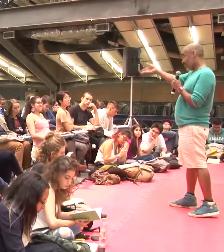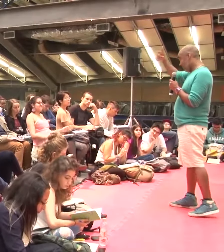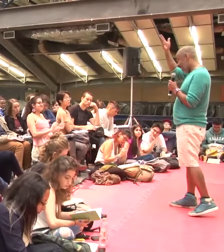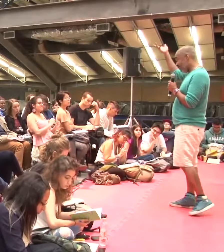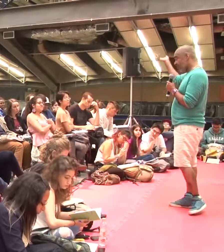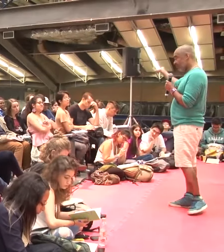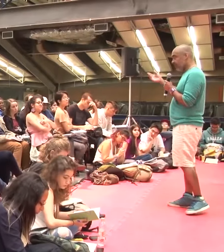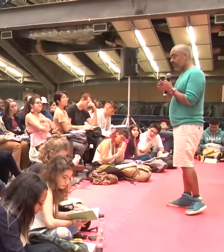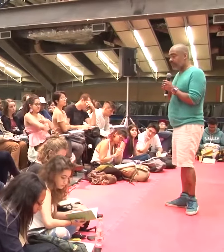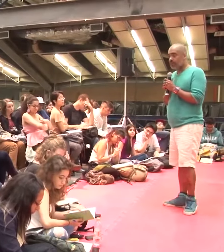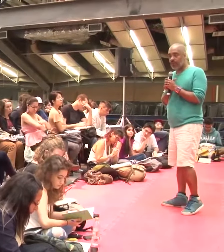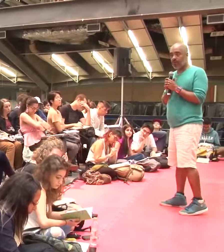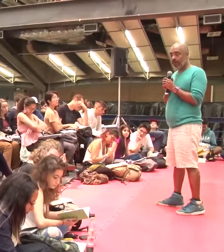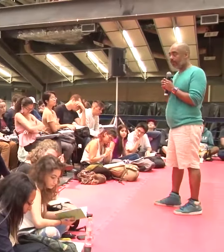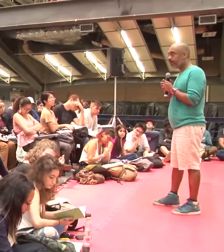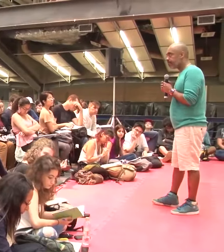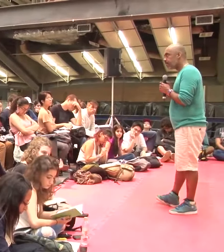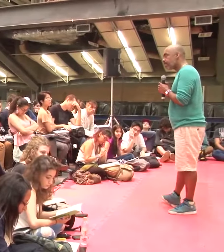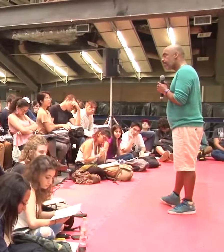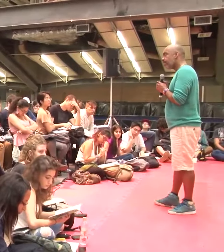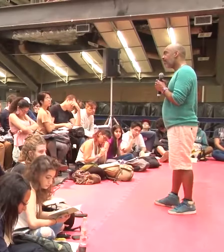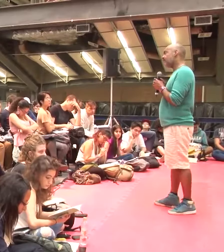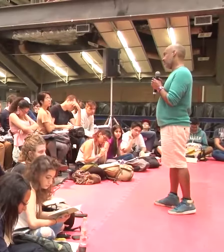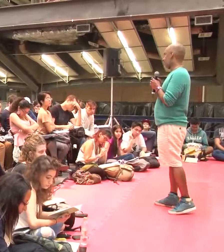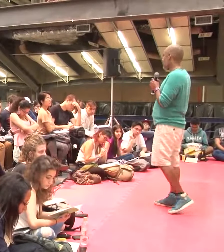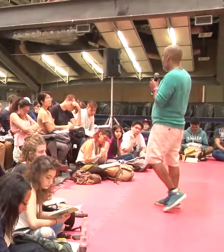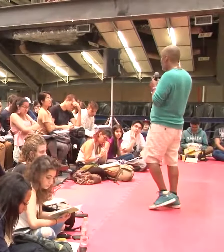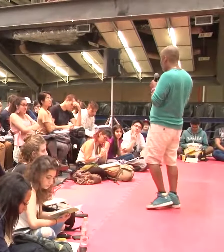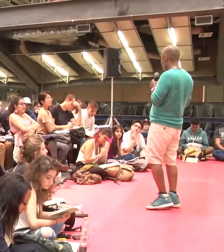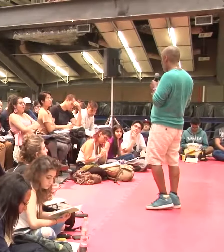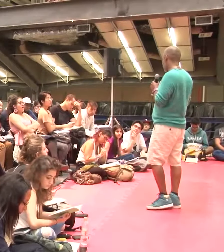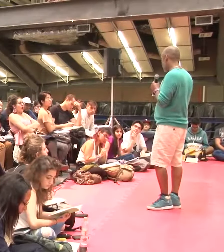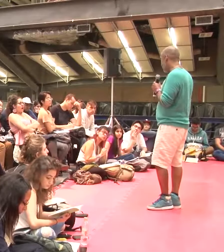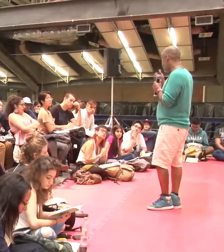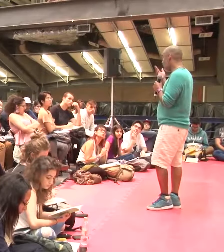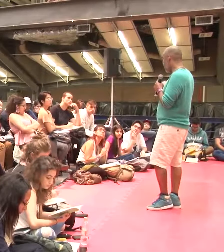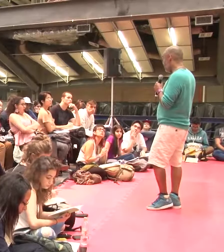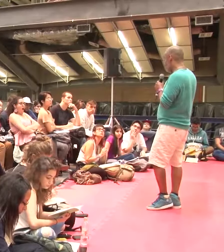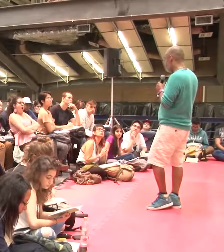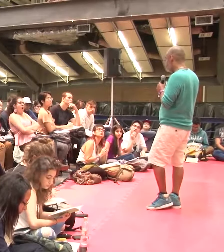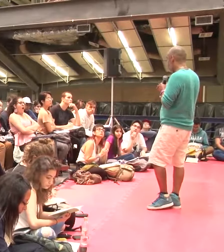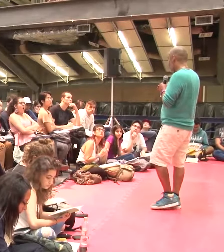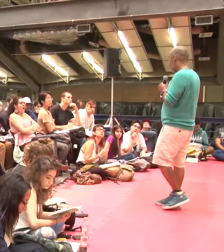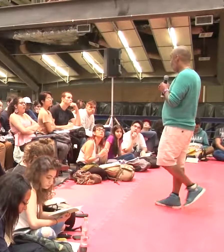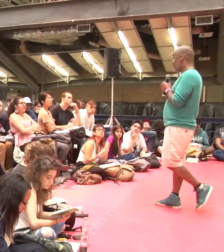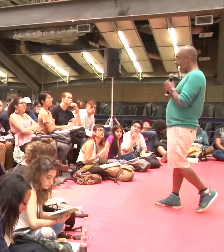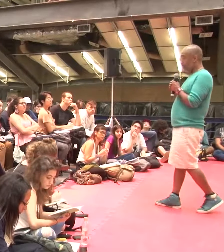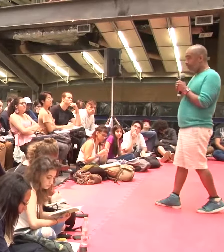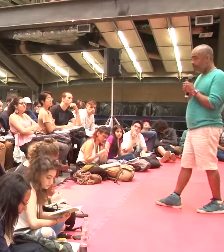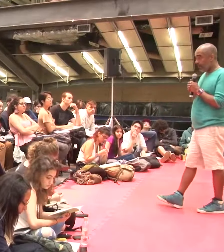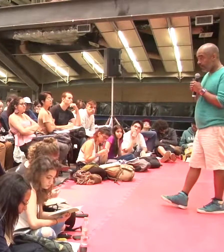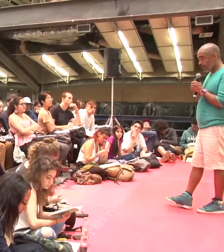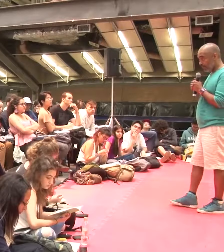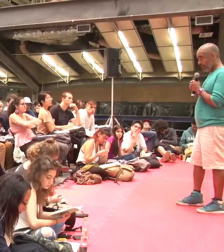o cortiço, onde ficava o cortiço, né? De João Romão. Né, gente? Por que dessas casas? Isso aqui nunca foi um bairro um